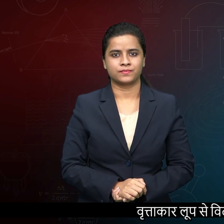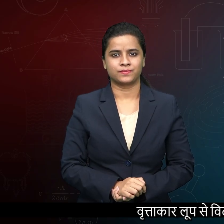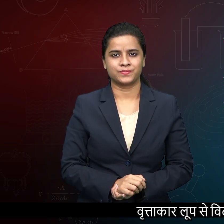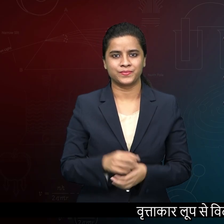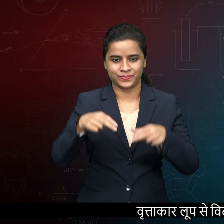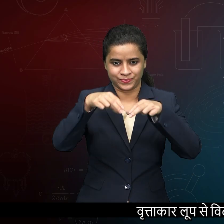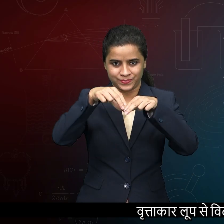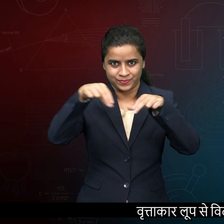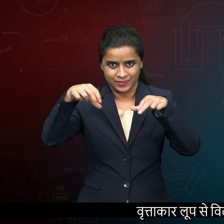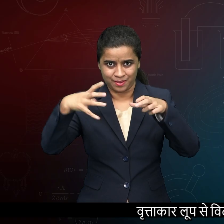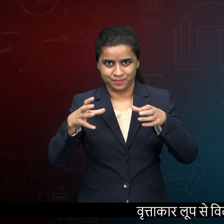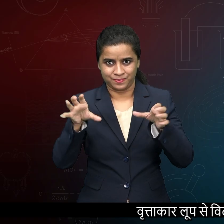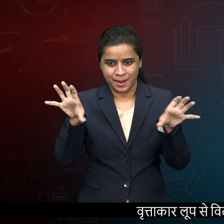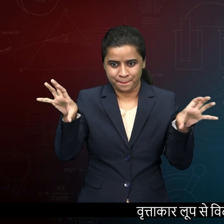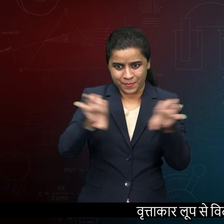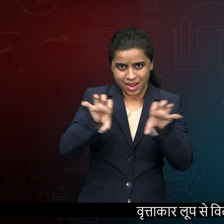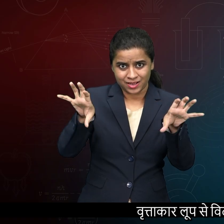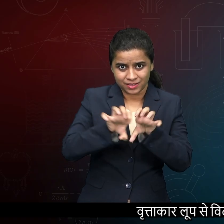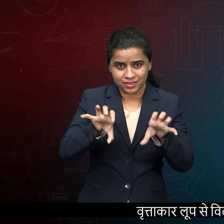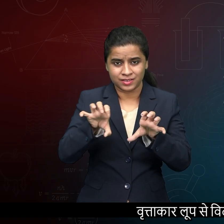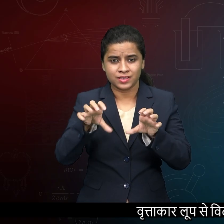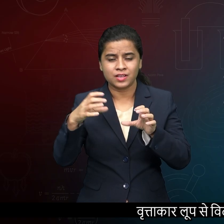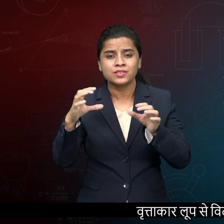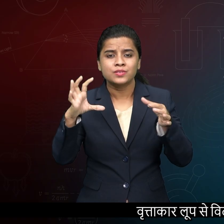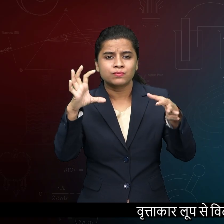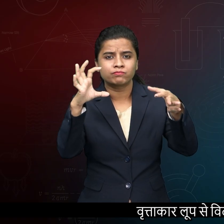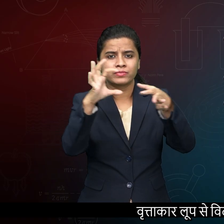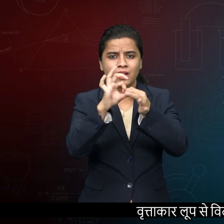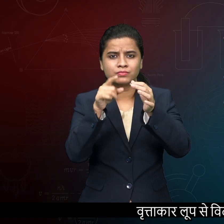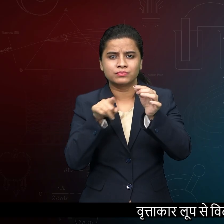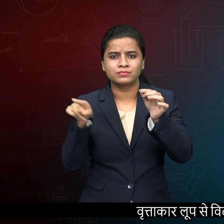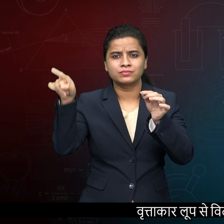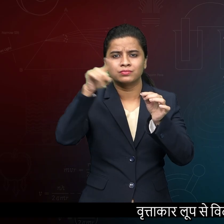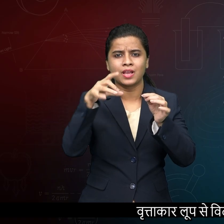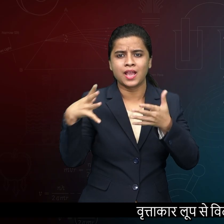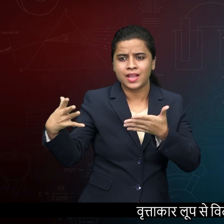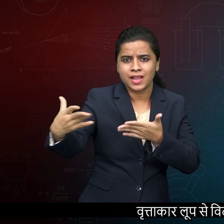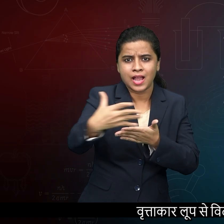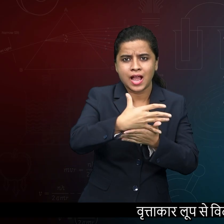वृत्ताकार लूप से विद्युत धारा के कारण चुंबकीय